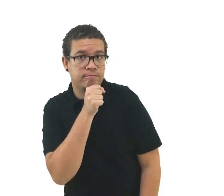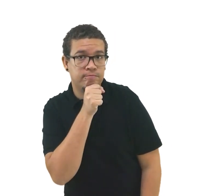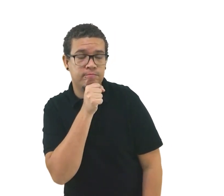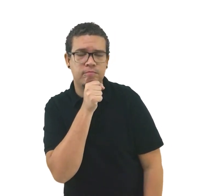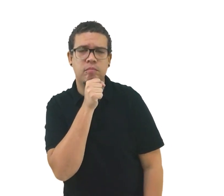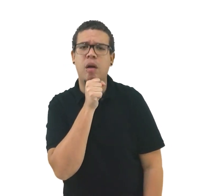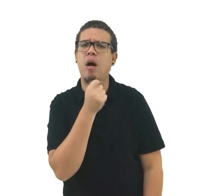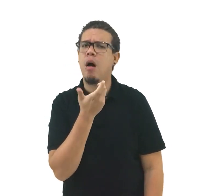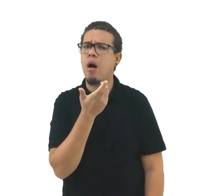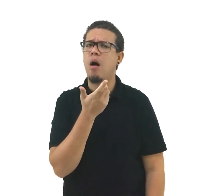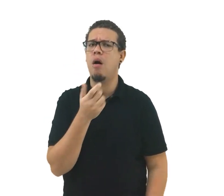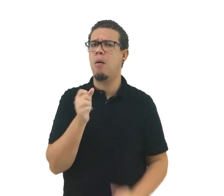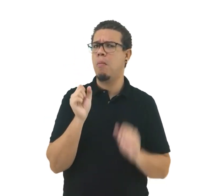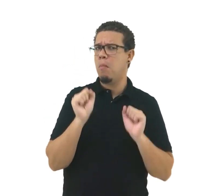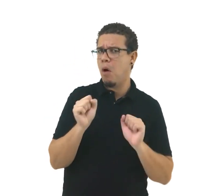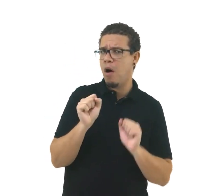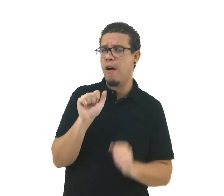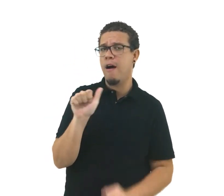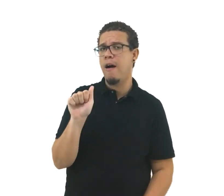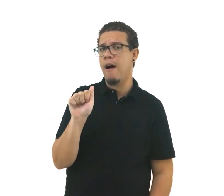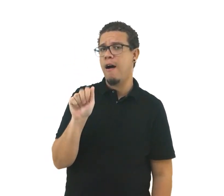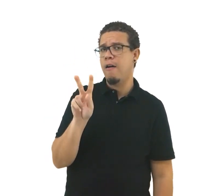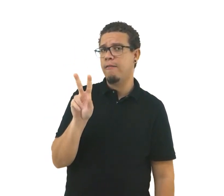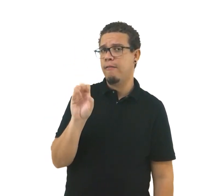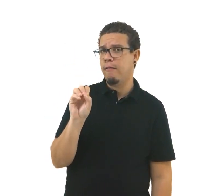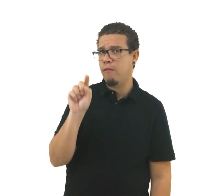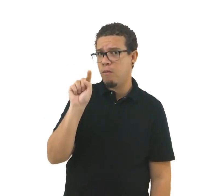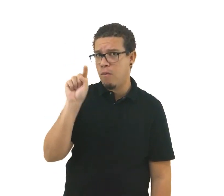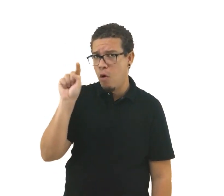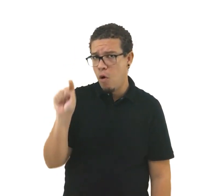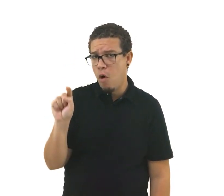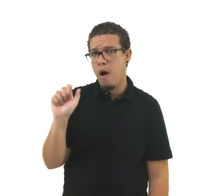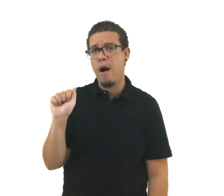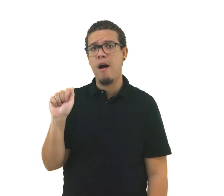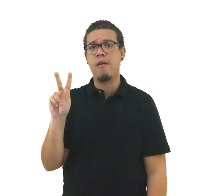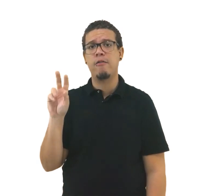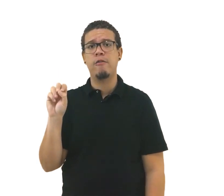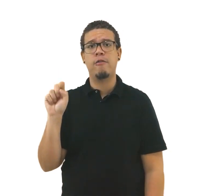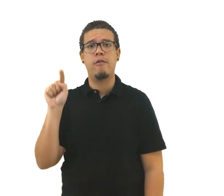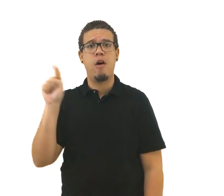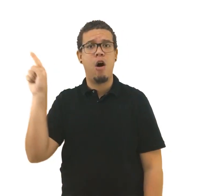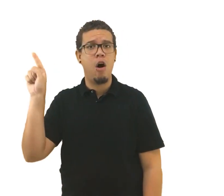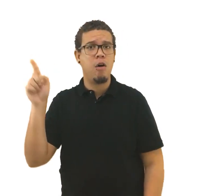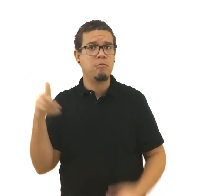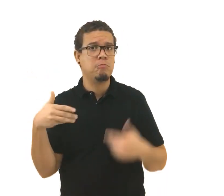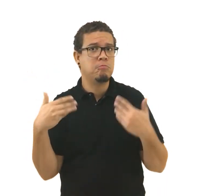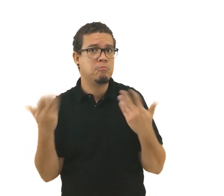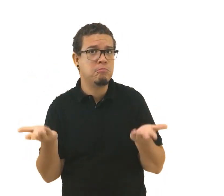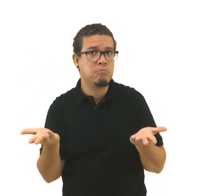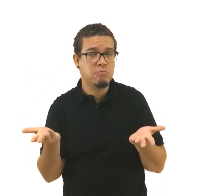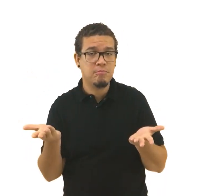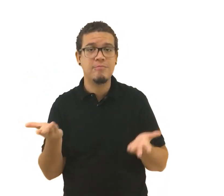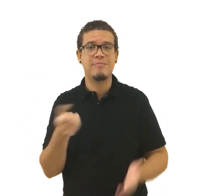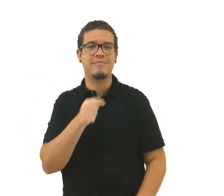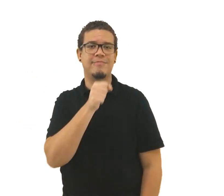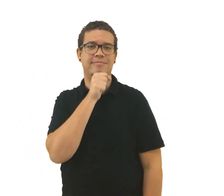do contexto. O mesmo vai ser para avô e avó. Nós